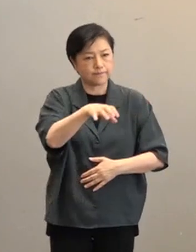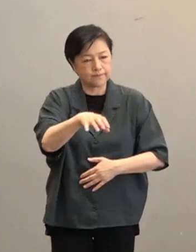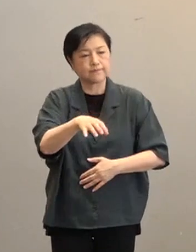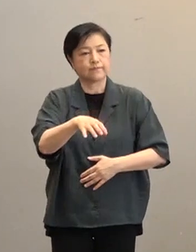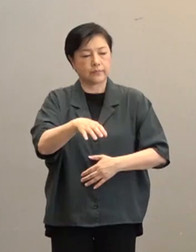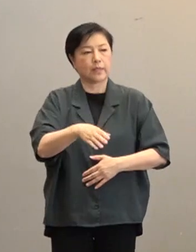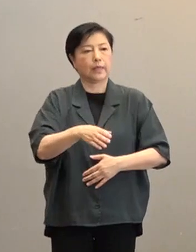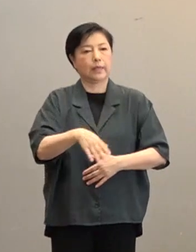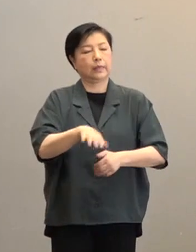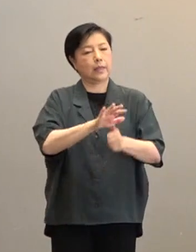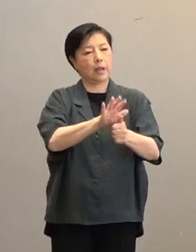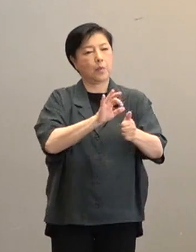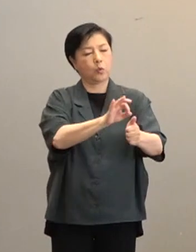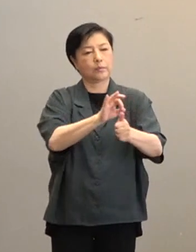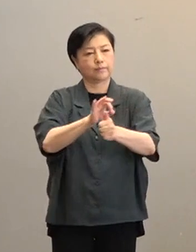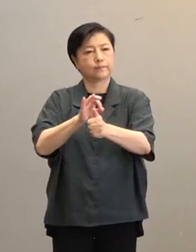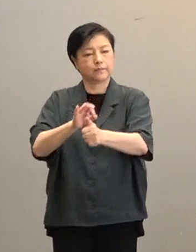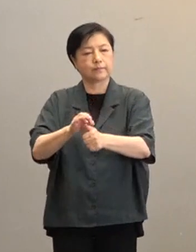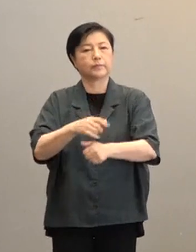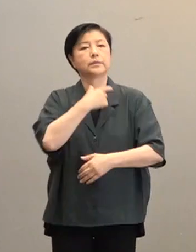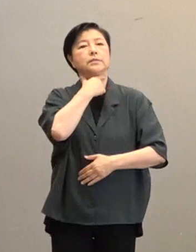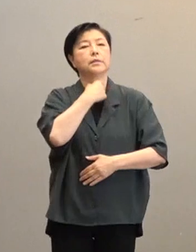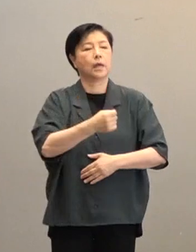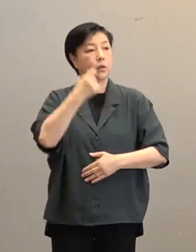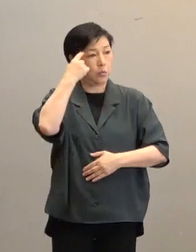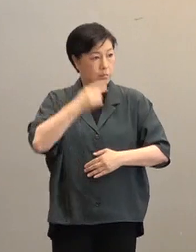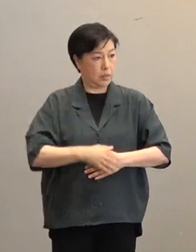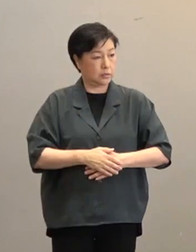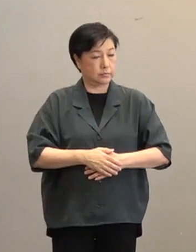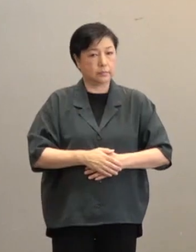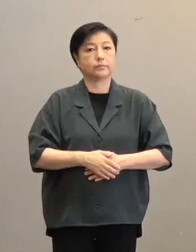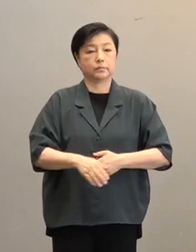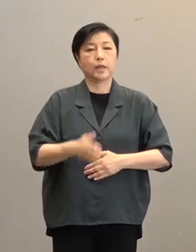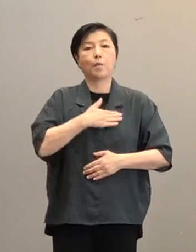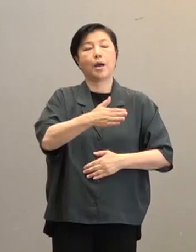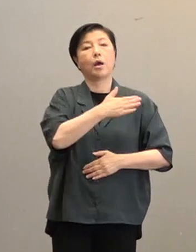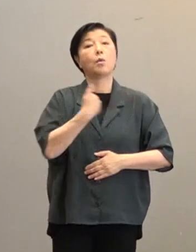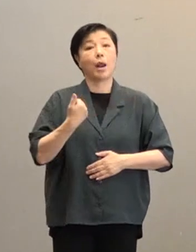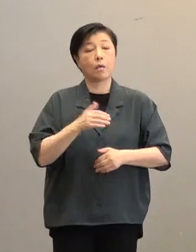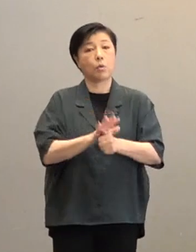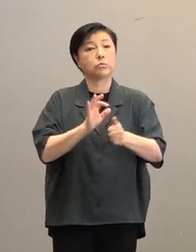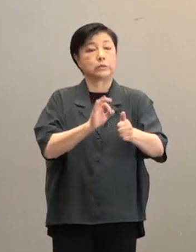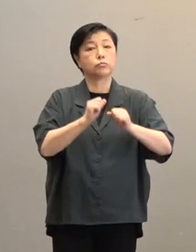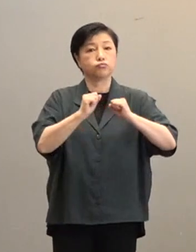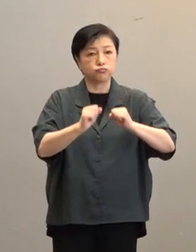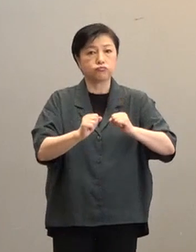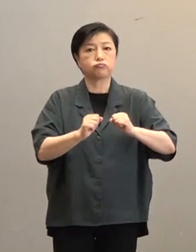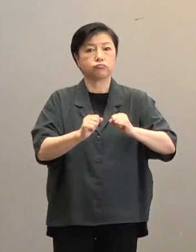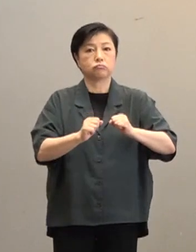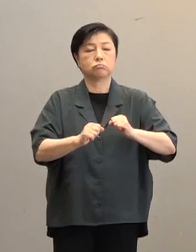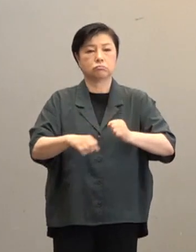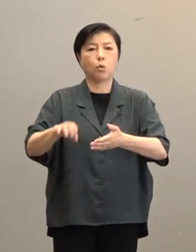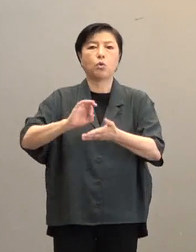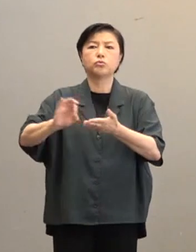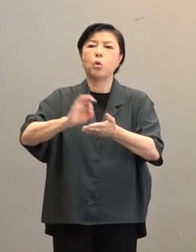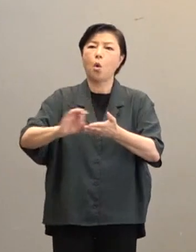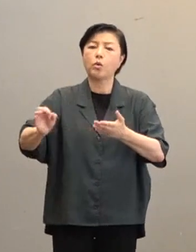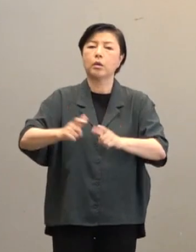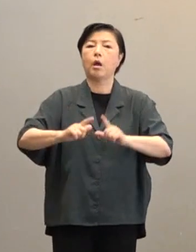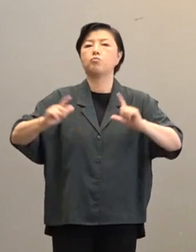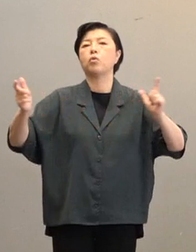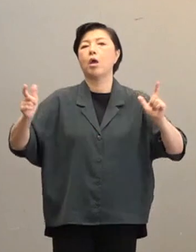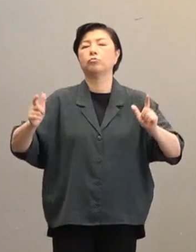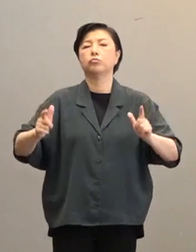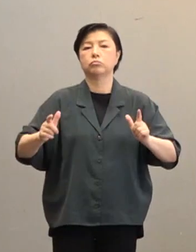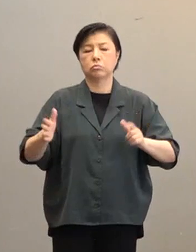々に支援を届けていきたいというふうに考えています。あとは我々も支援をいたしますけれども、やはり消費が拡大することが一